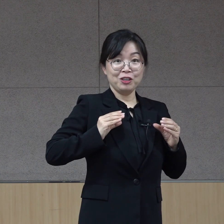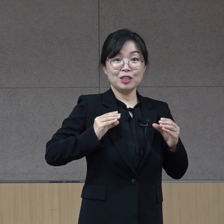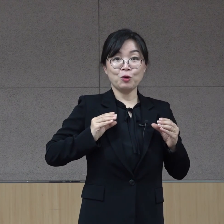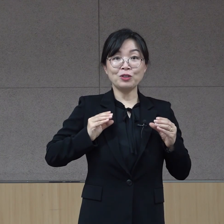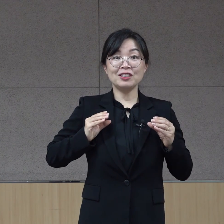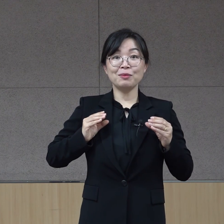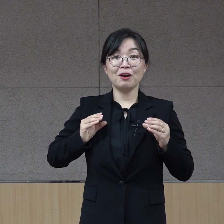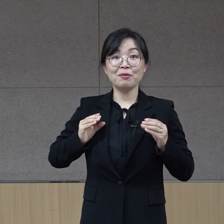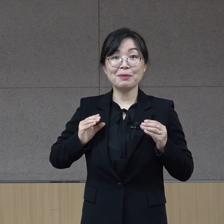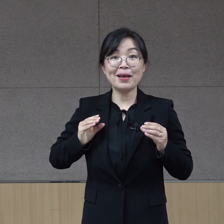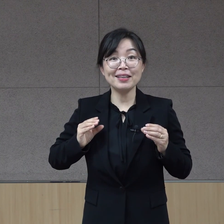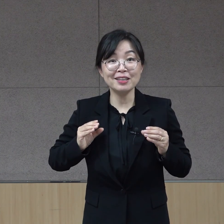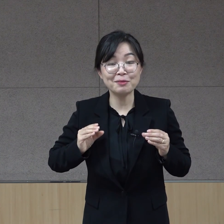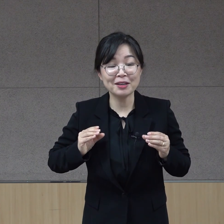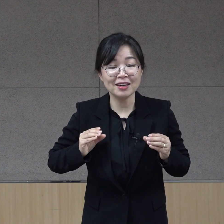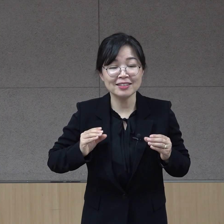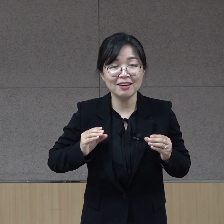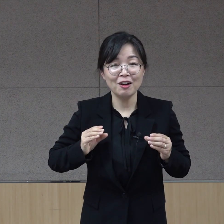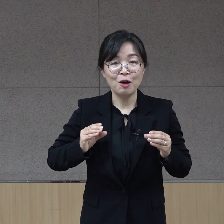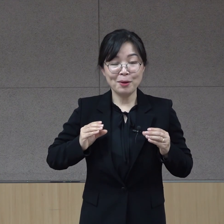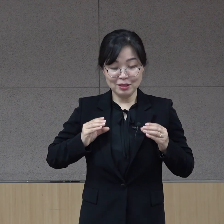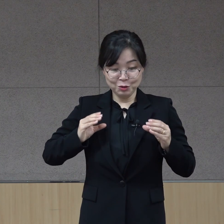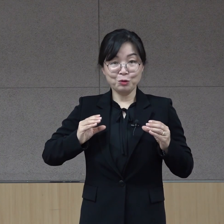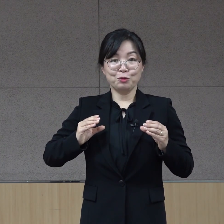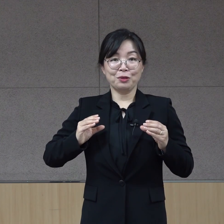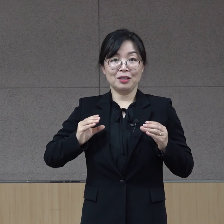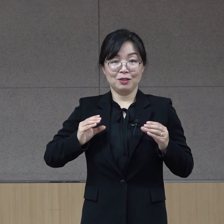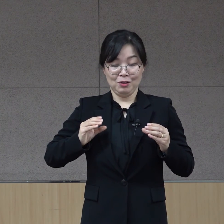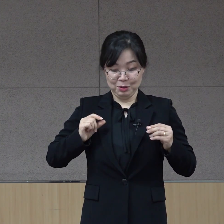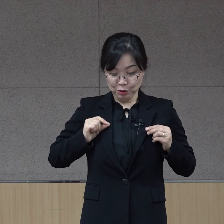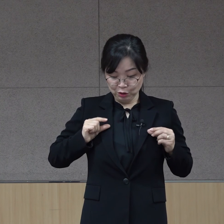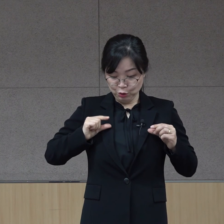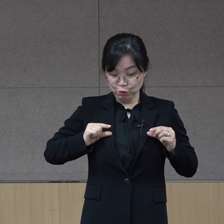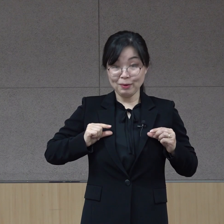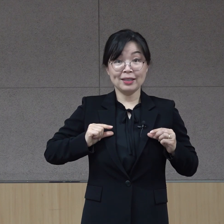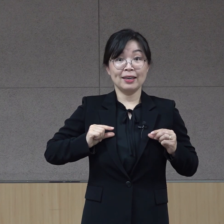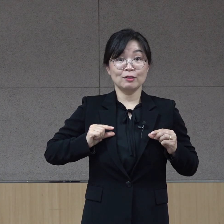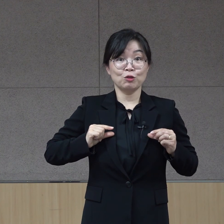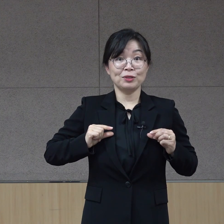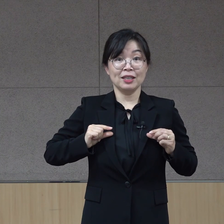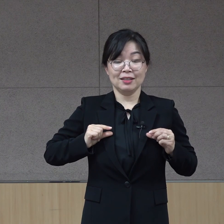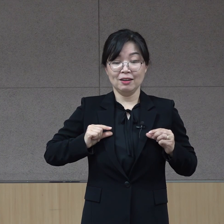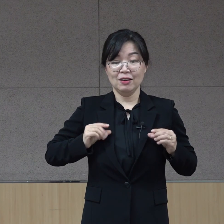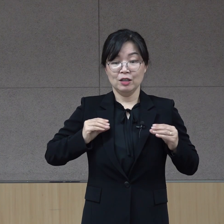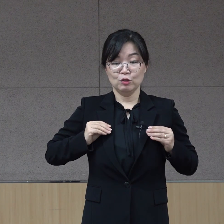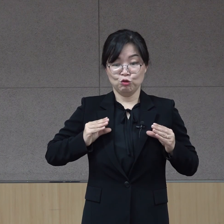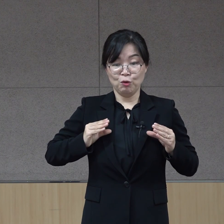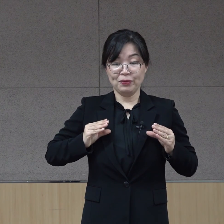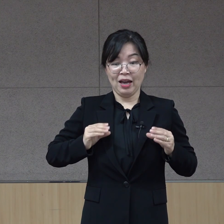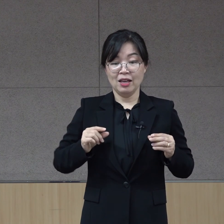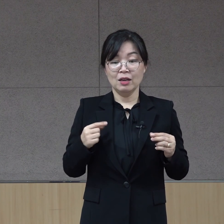이제 곧 있으면 이제 패딩을 입을 거 아니에요? 패딩 이 정도 두껍겠죠? 지금 저는 이 정도밖에 두껍지 않아요? 두껍다.